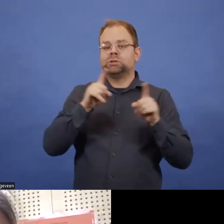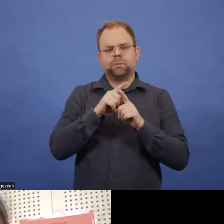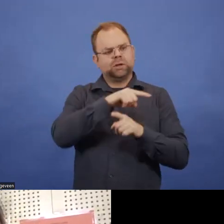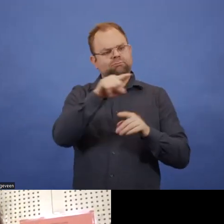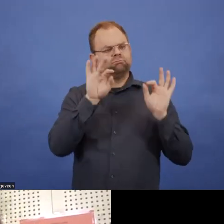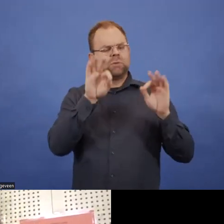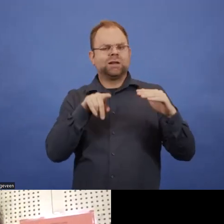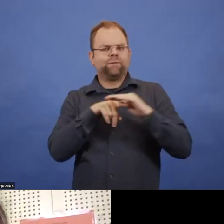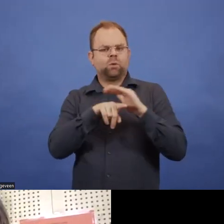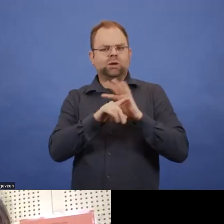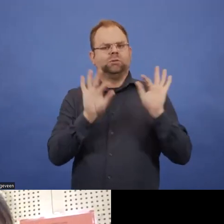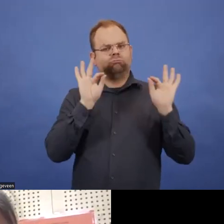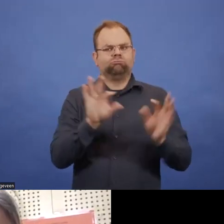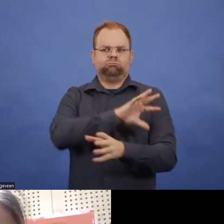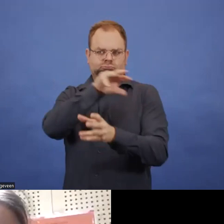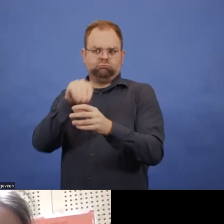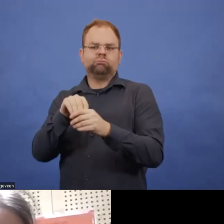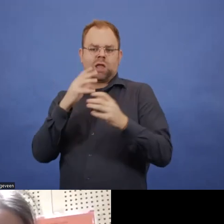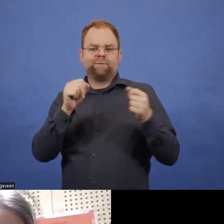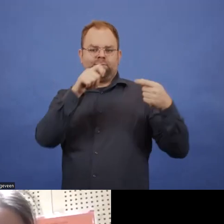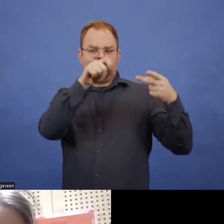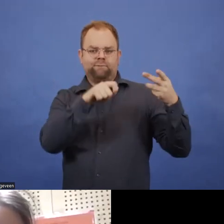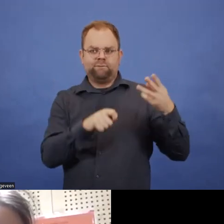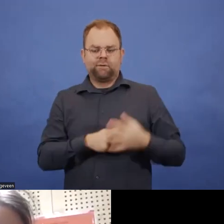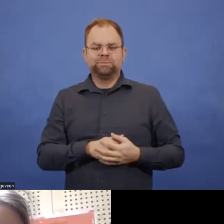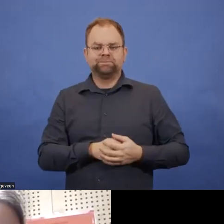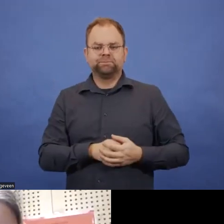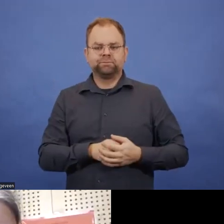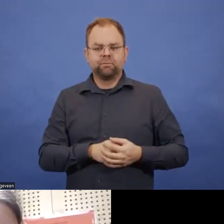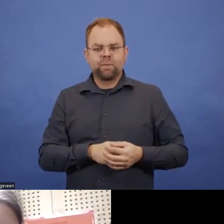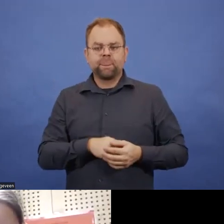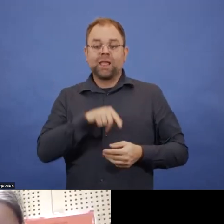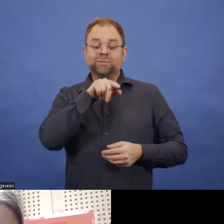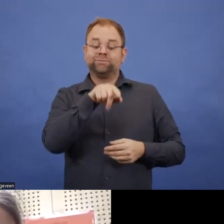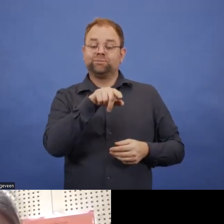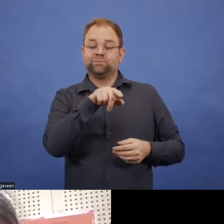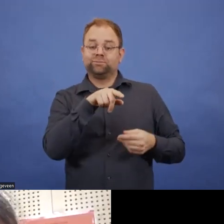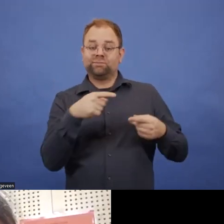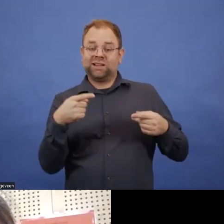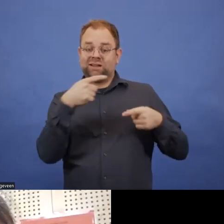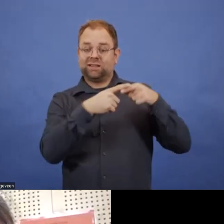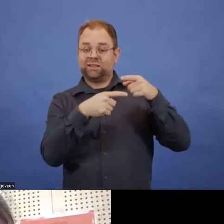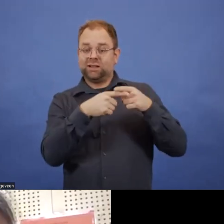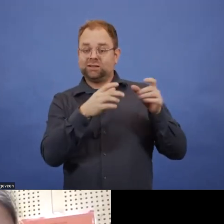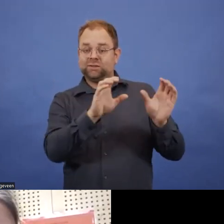trabajando también en el desarrollo de acuerdos diferentes